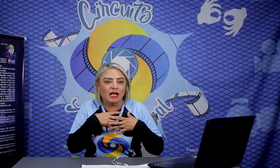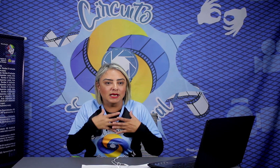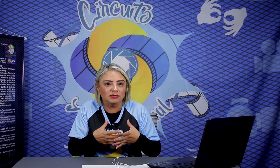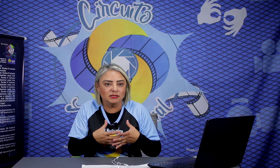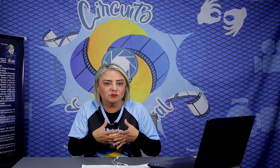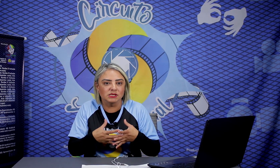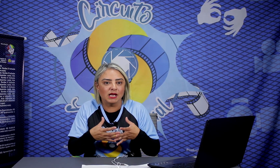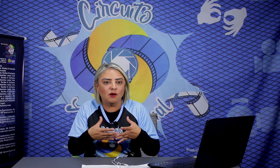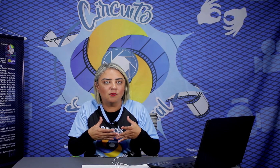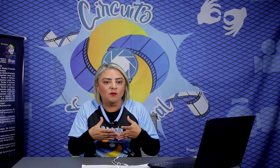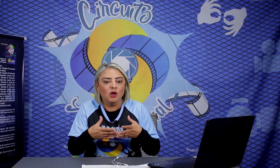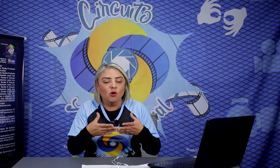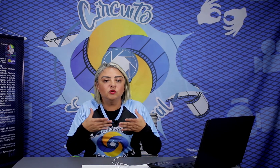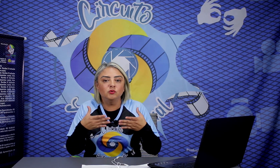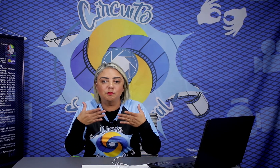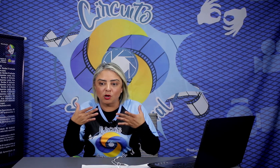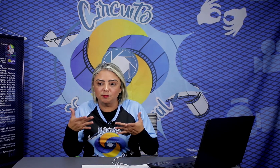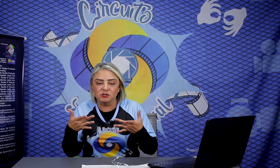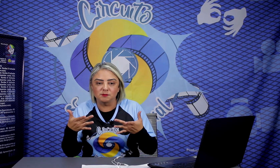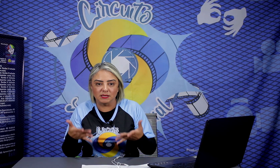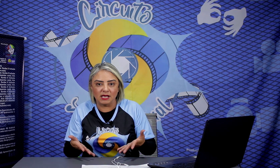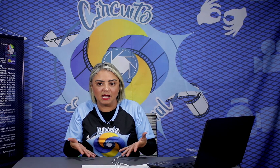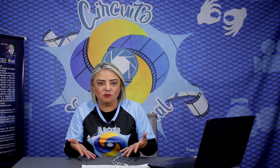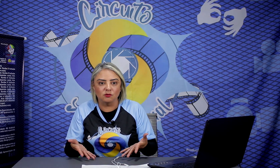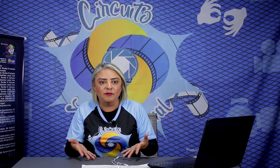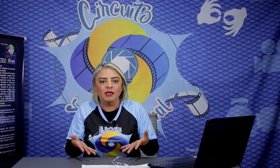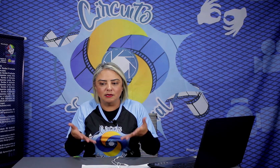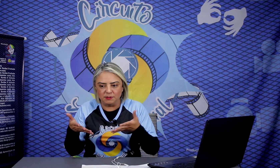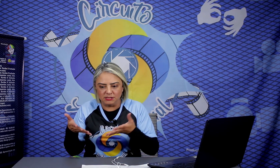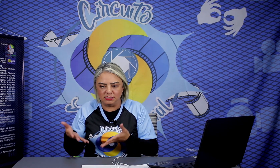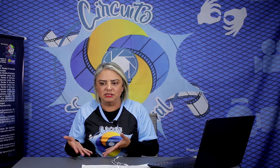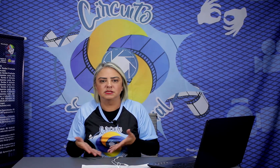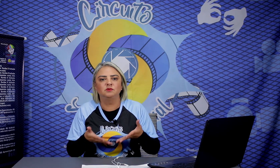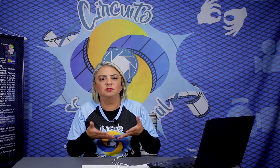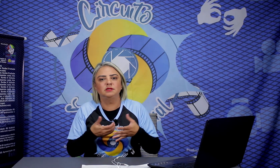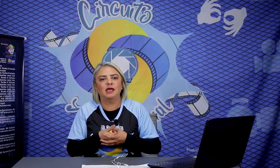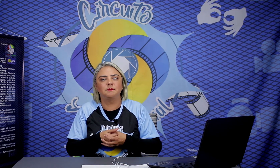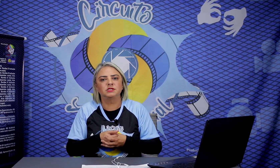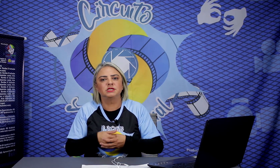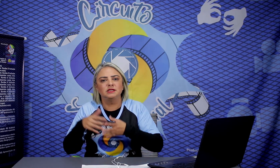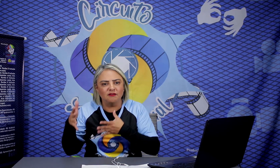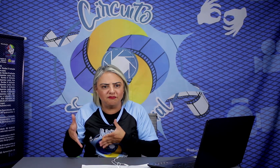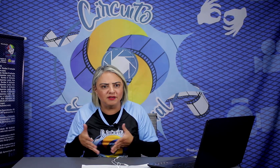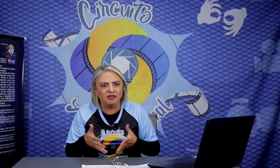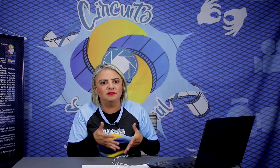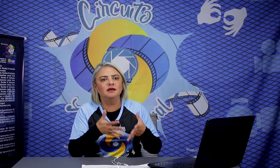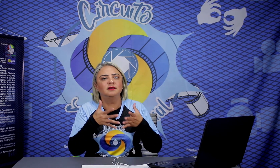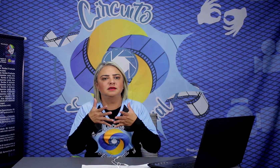letra musical ou do próprio espetáculo, ele precisa do intérprete que dê vida e